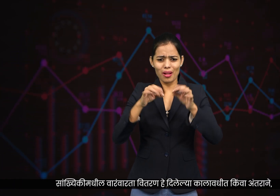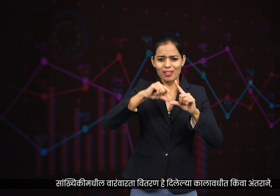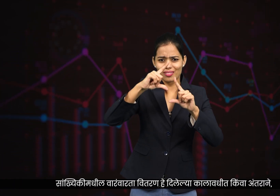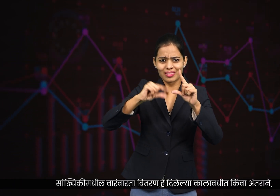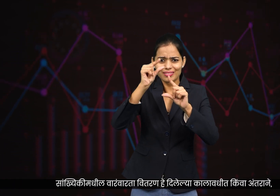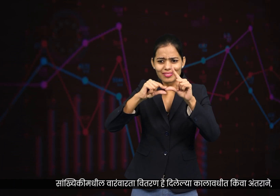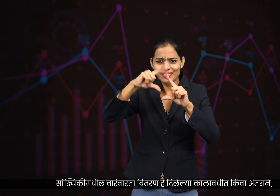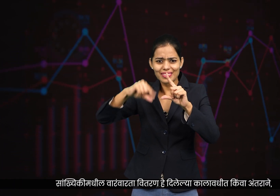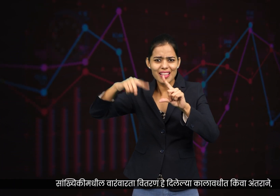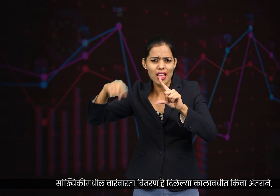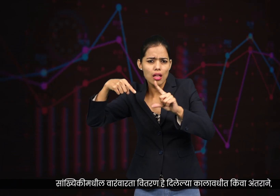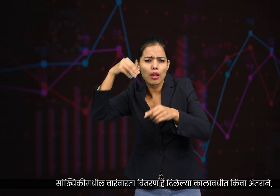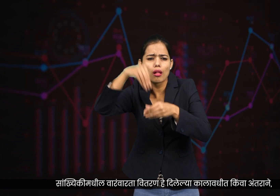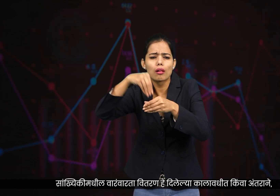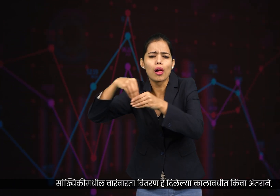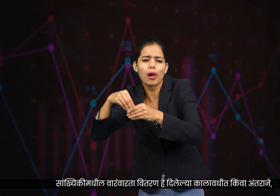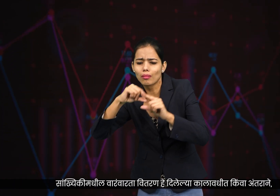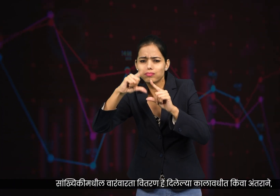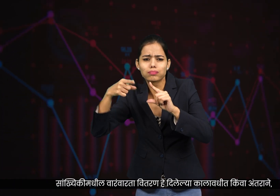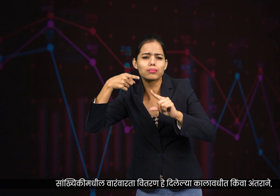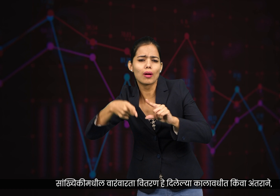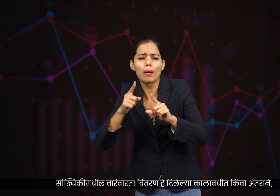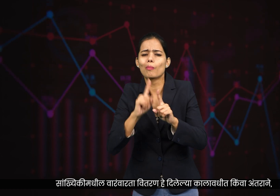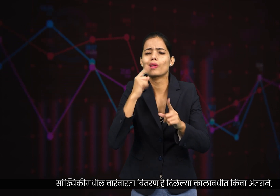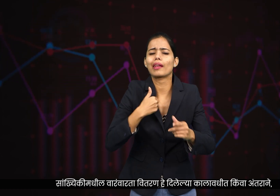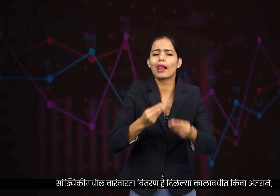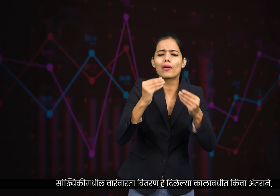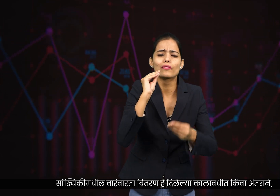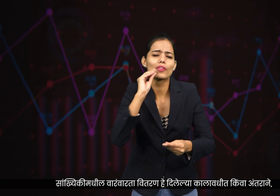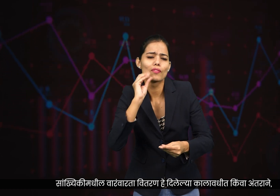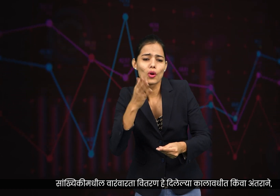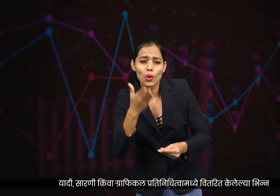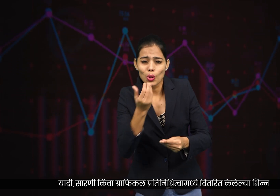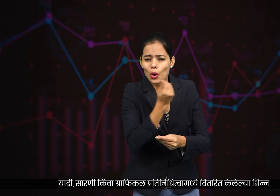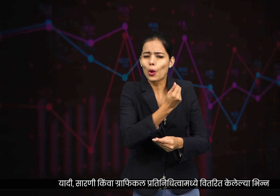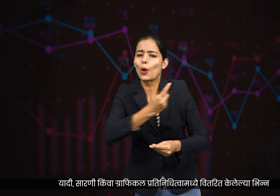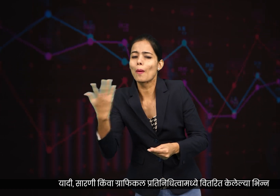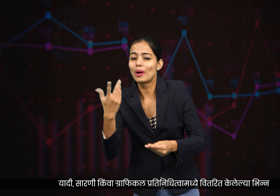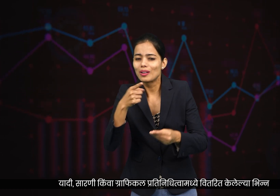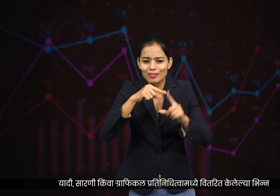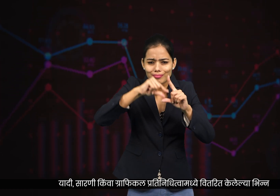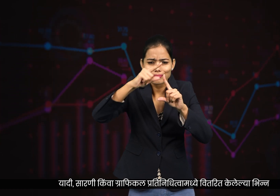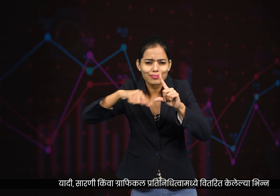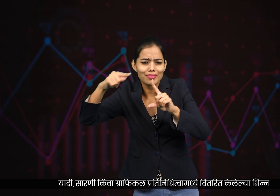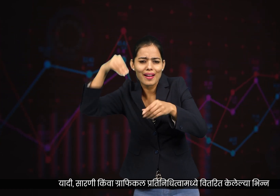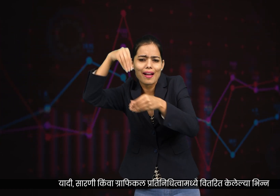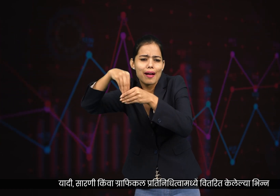सांख्यिकीमधील वारंवारता वितरण हे दिलेल्या कालावधीत किंवा अंतराने यादी, सारणी किंवा ग्राफिकल